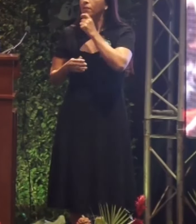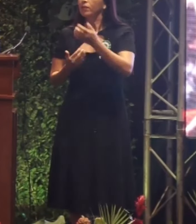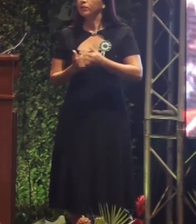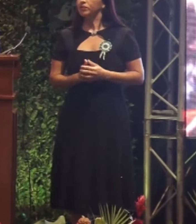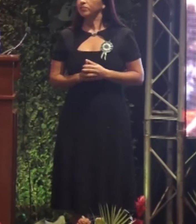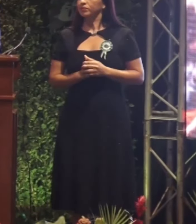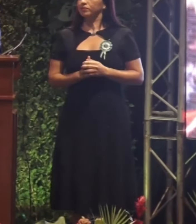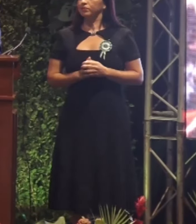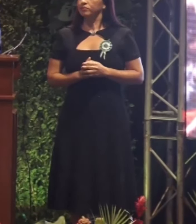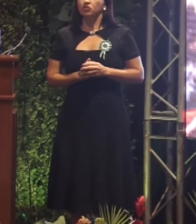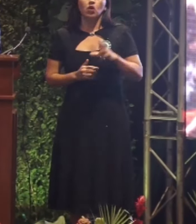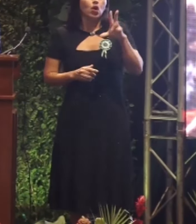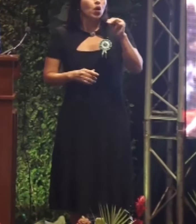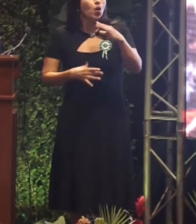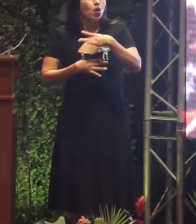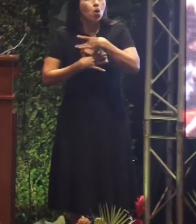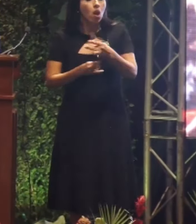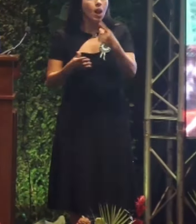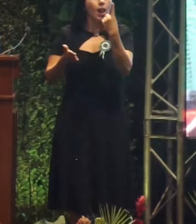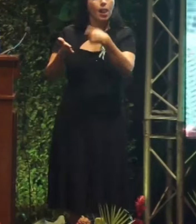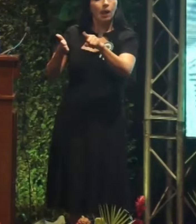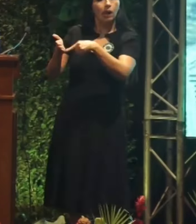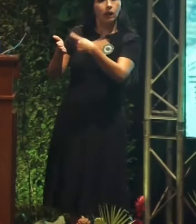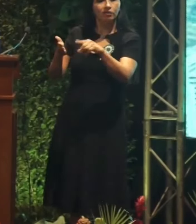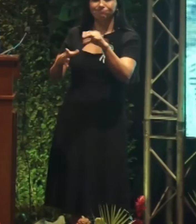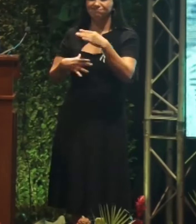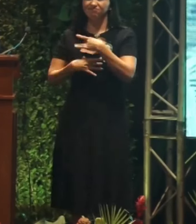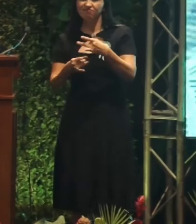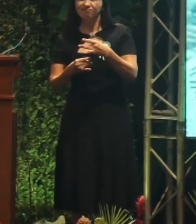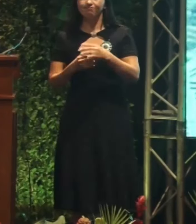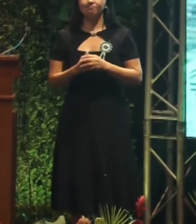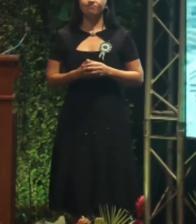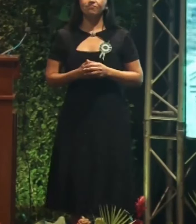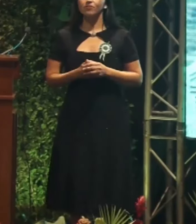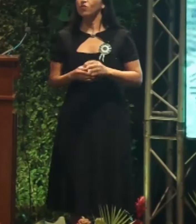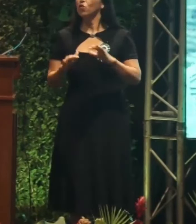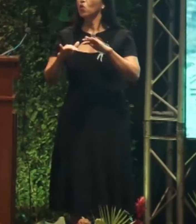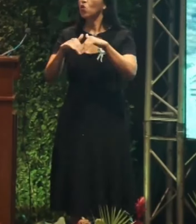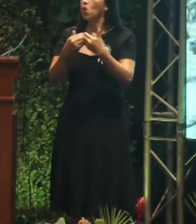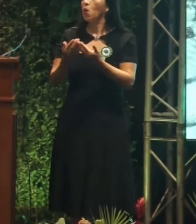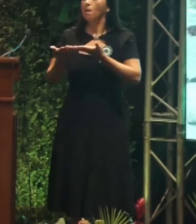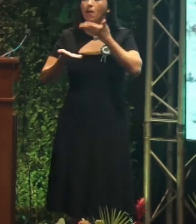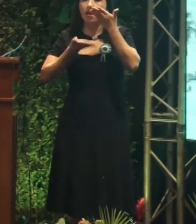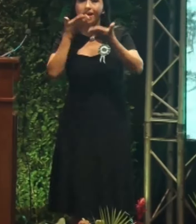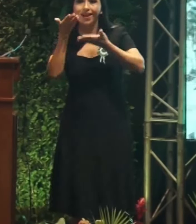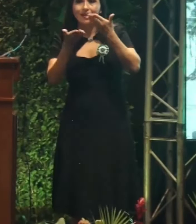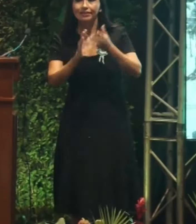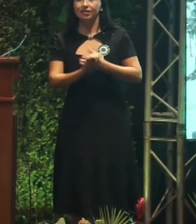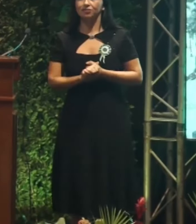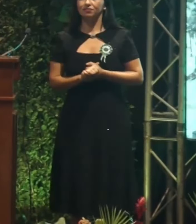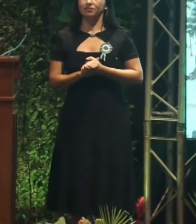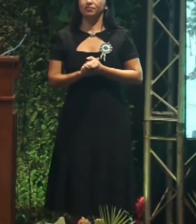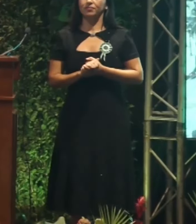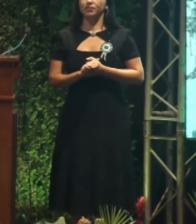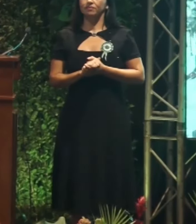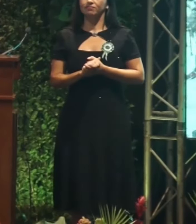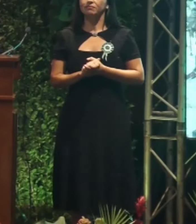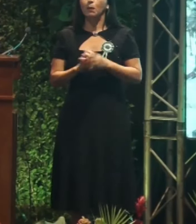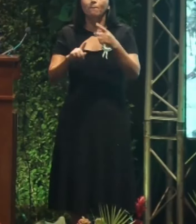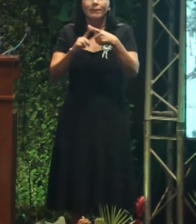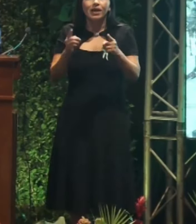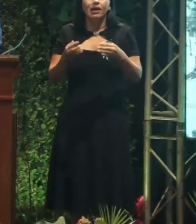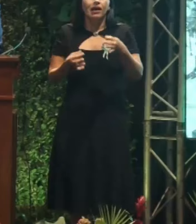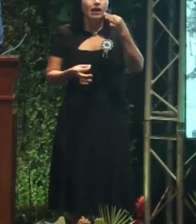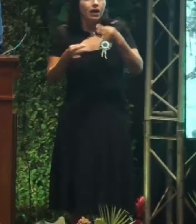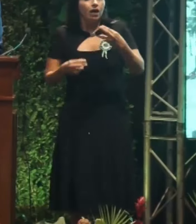periodistas. A veces no nos gusta su crítica, a veces no nos gusta de cómo se expresan,